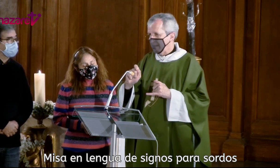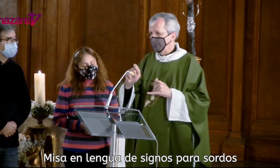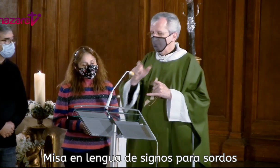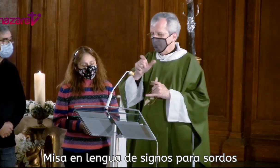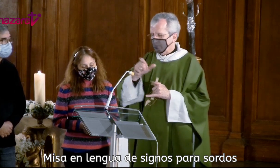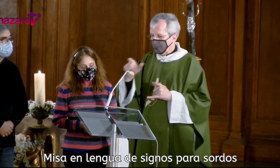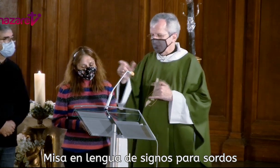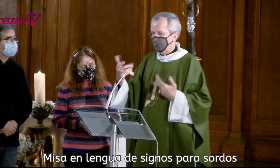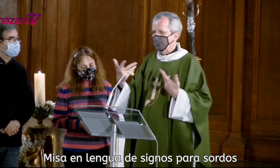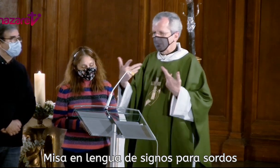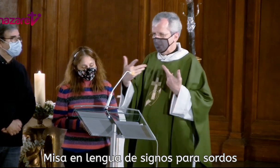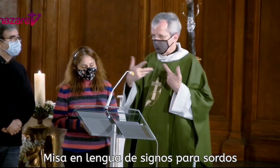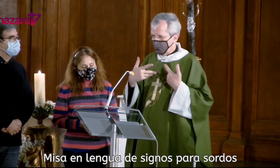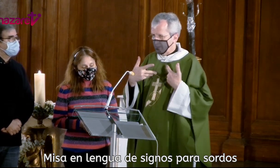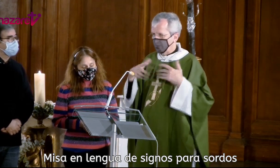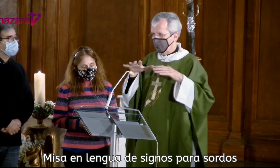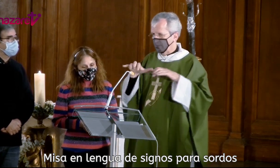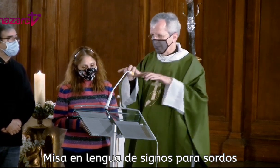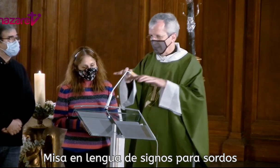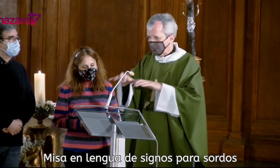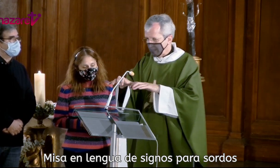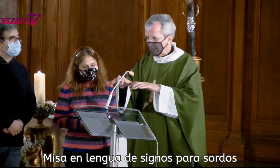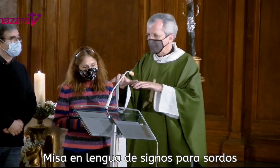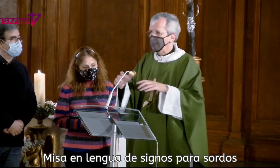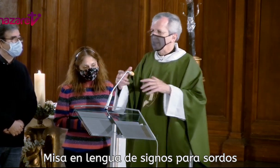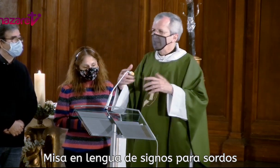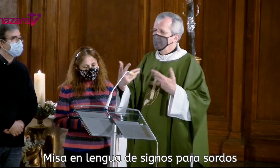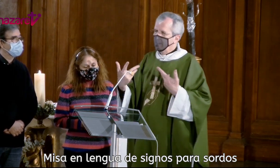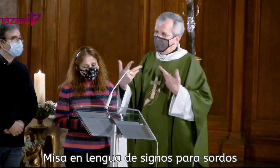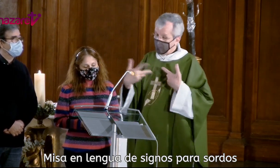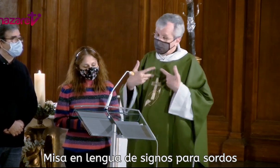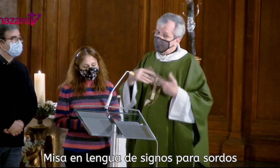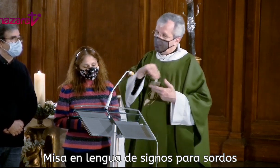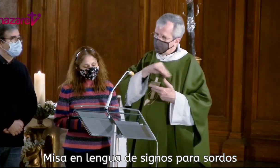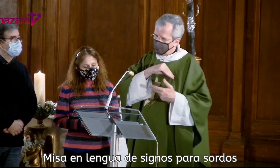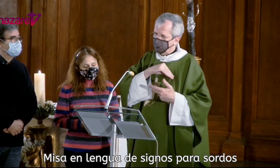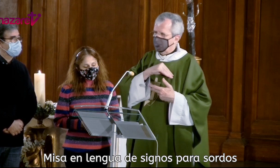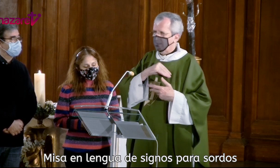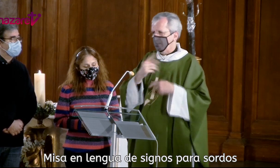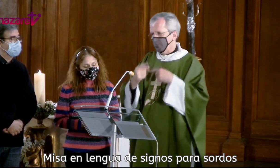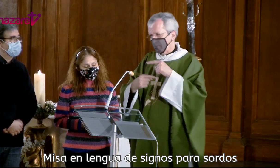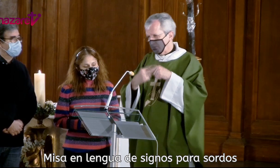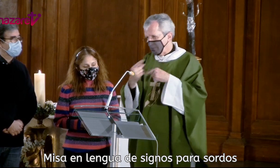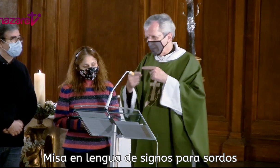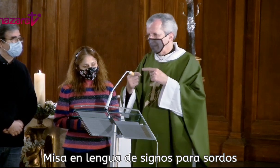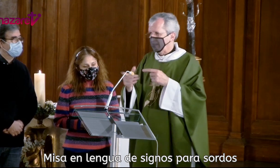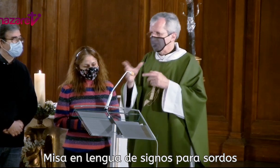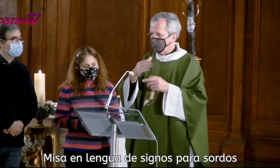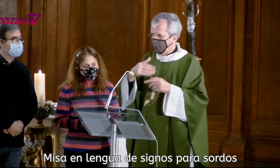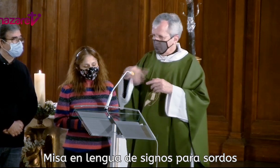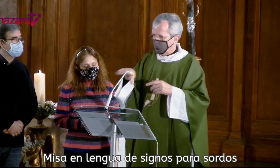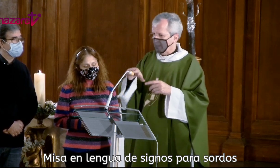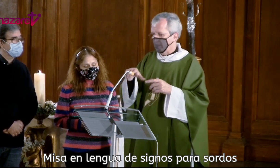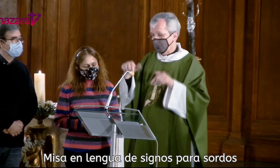por todas las personas que están sufriendo ese ataque, por las víctimas, por los familiares, por todos aquellos que